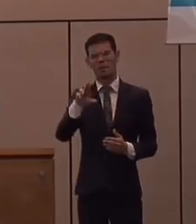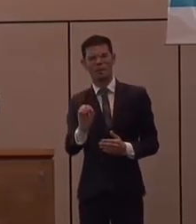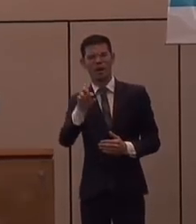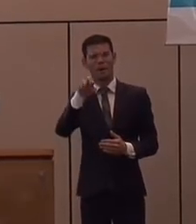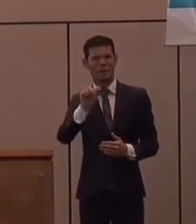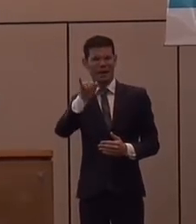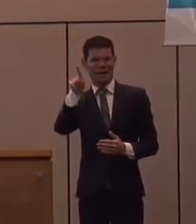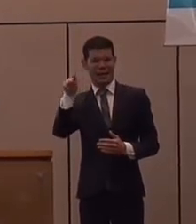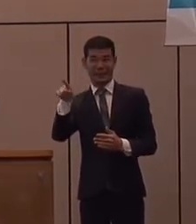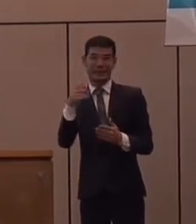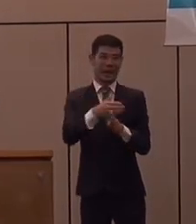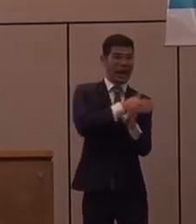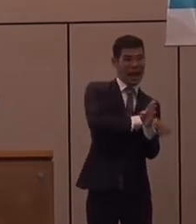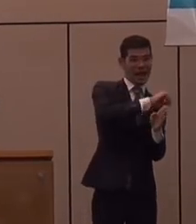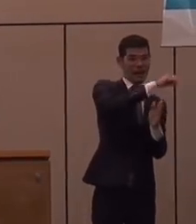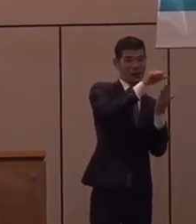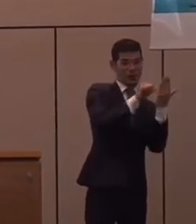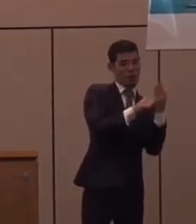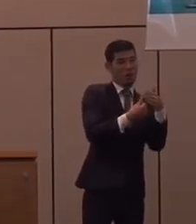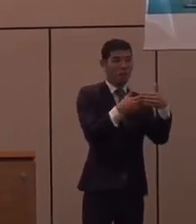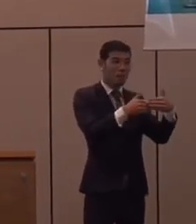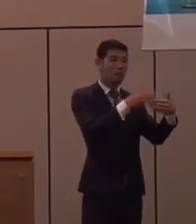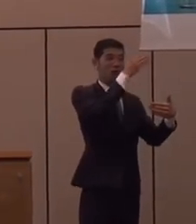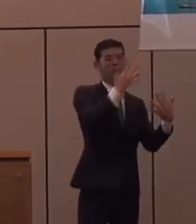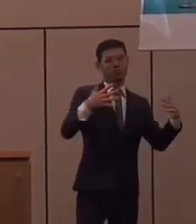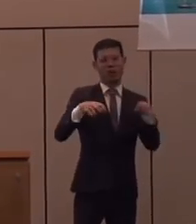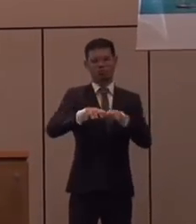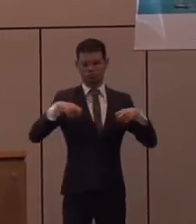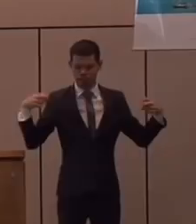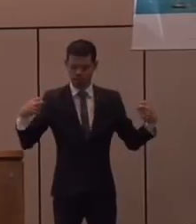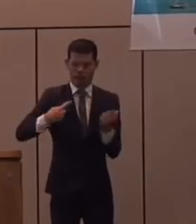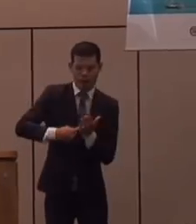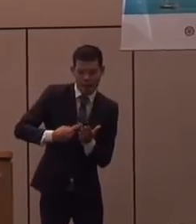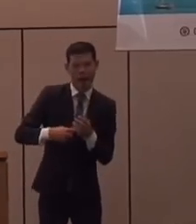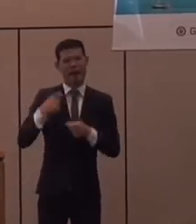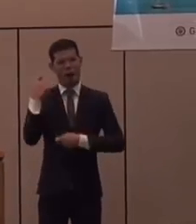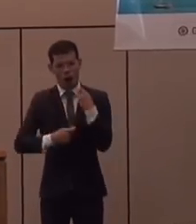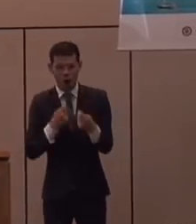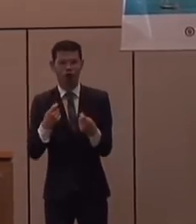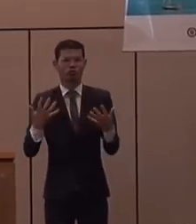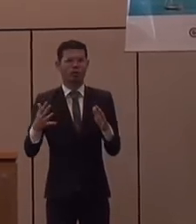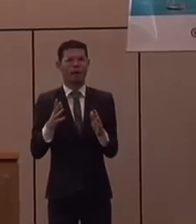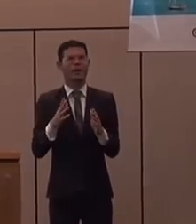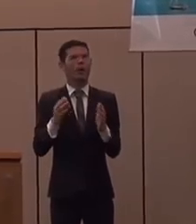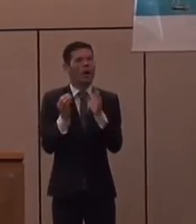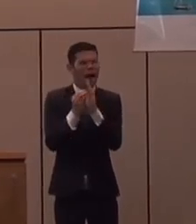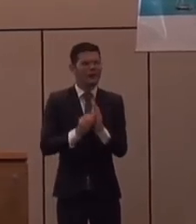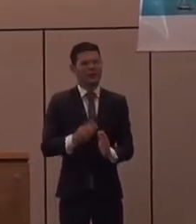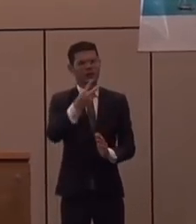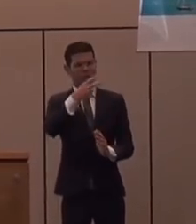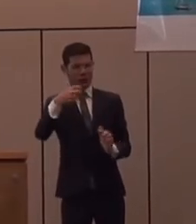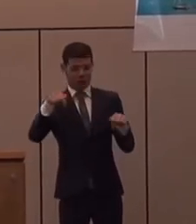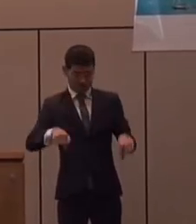colombiano de ruedas de negocios llevamos más de doscientas ruedas de negocios este año hemos hecho ocho en las principales capitales del país